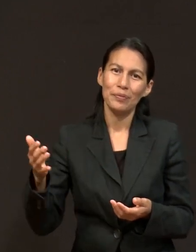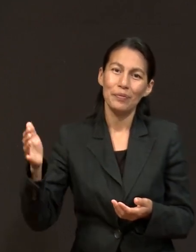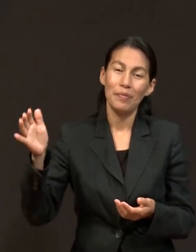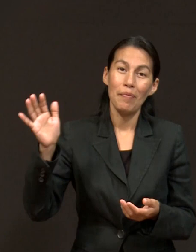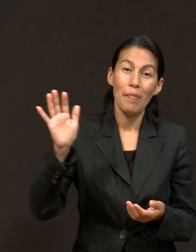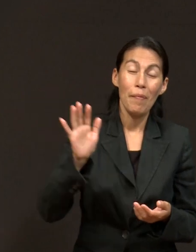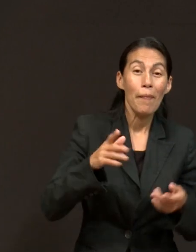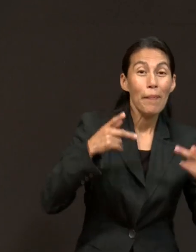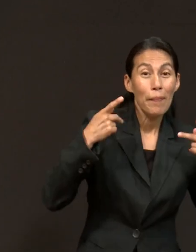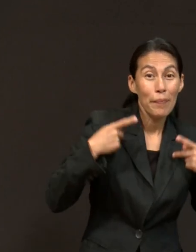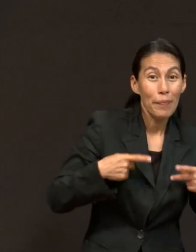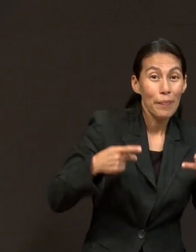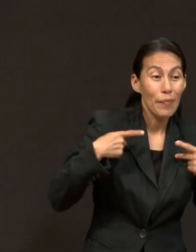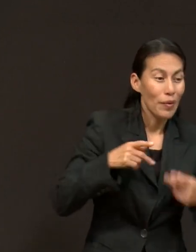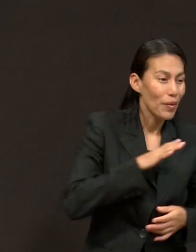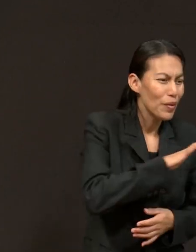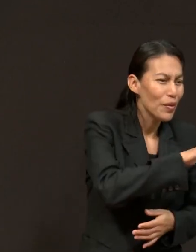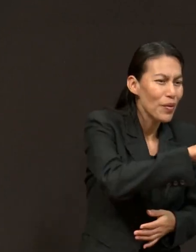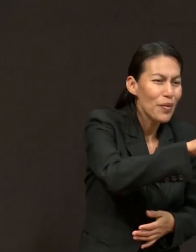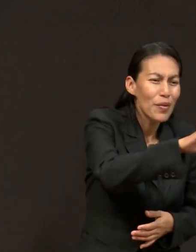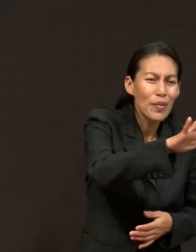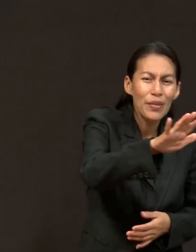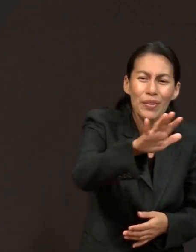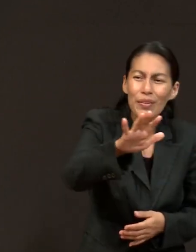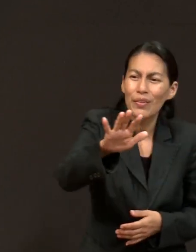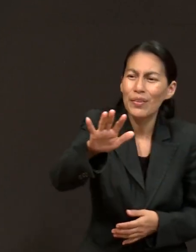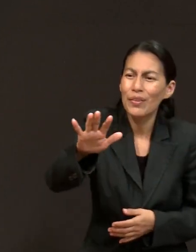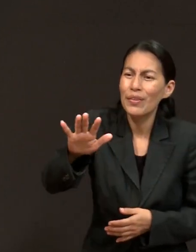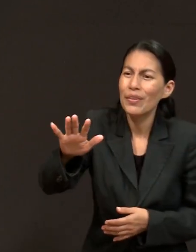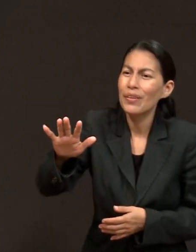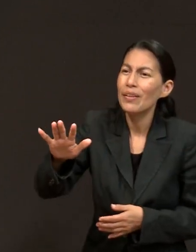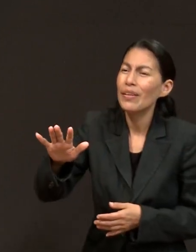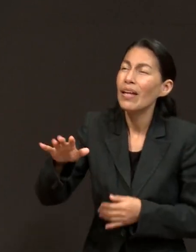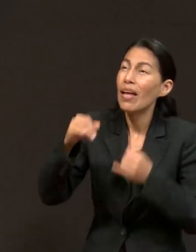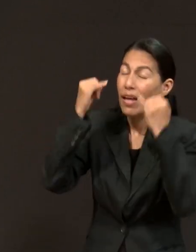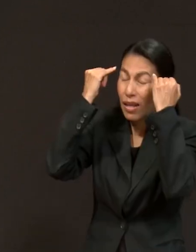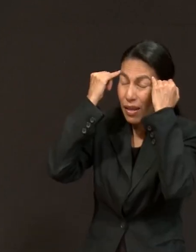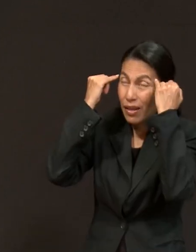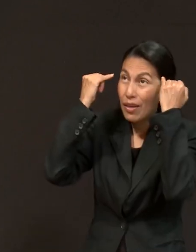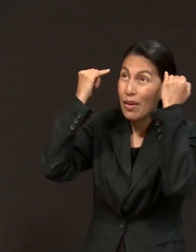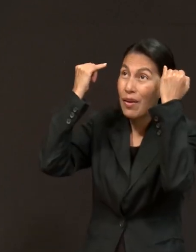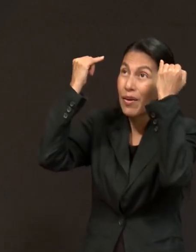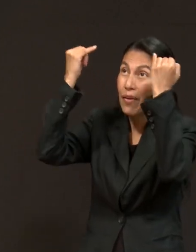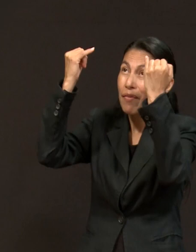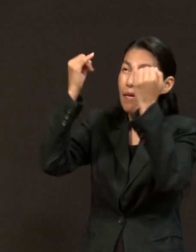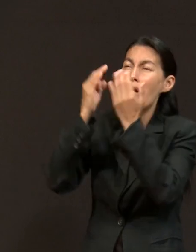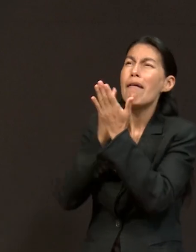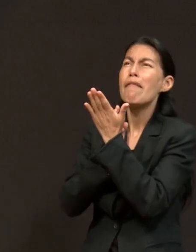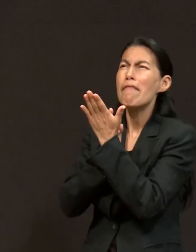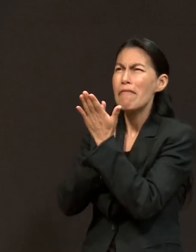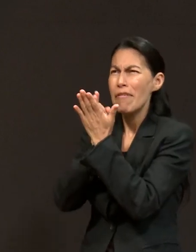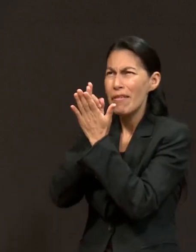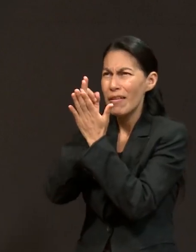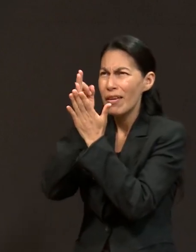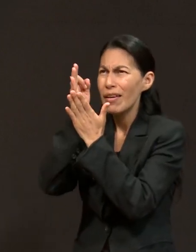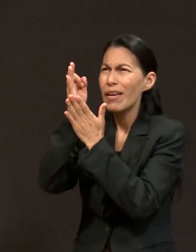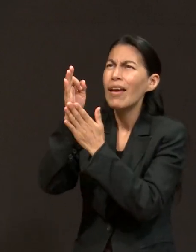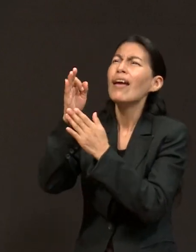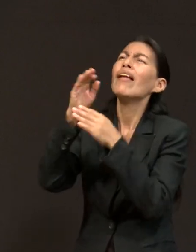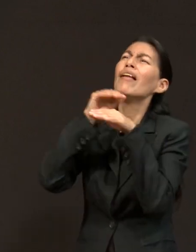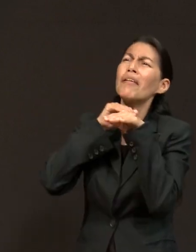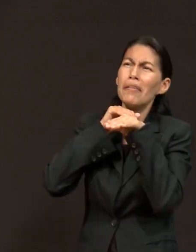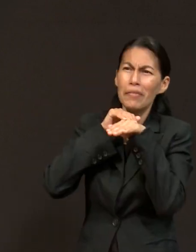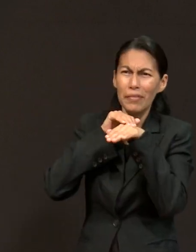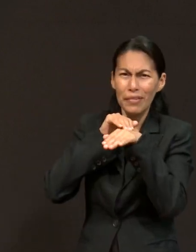El que habita el abrigo de Jehová